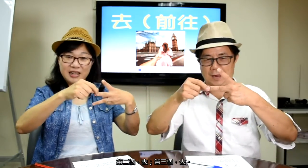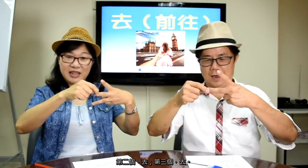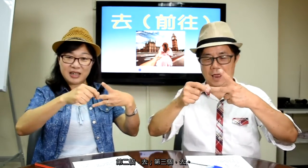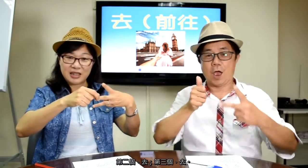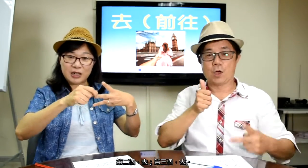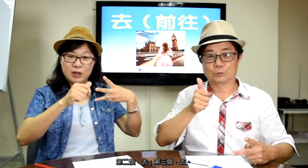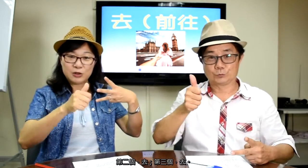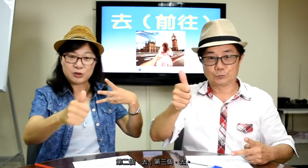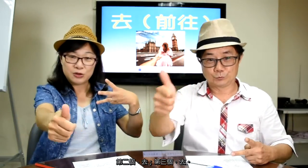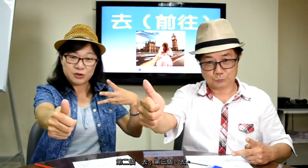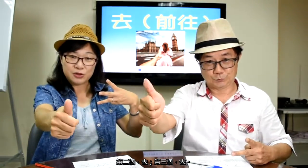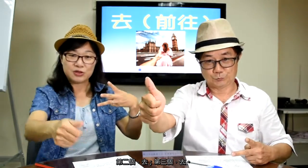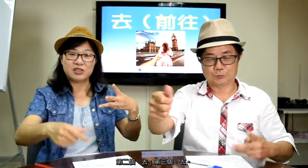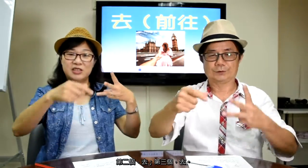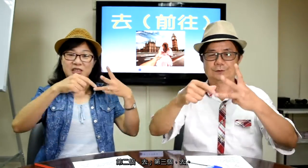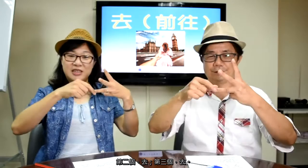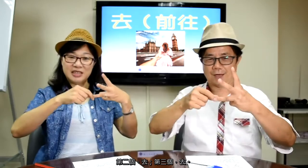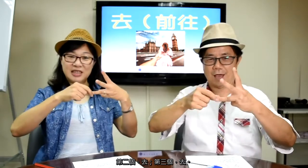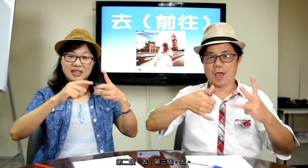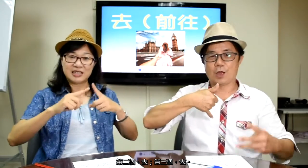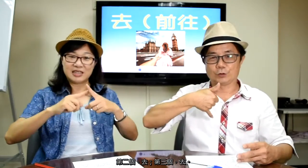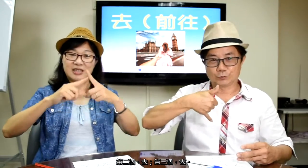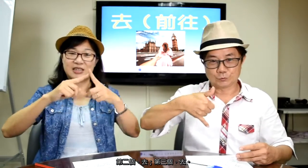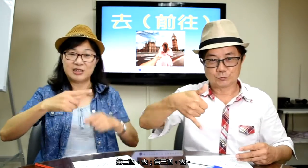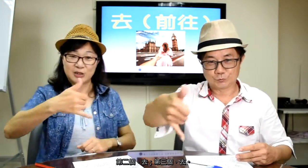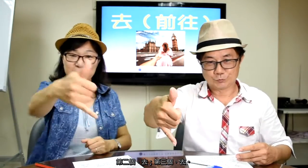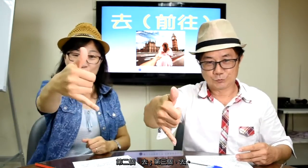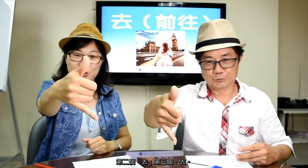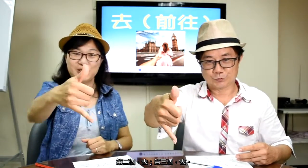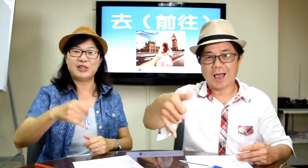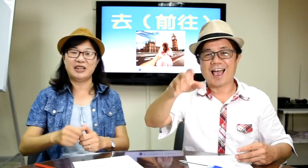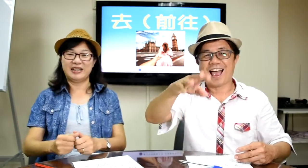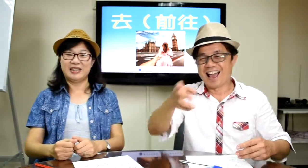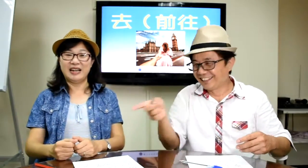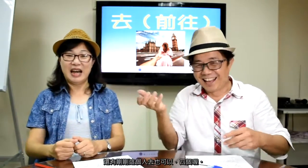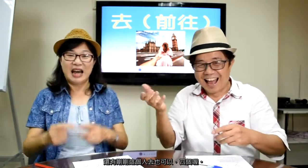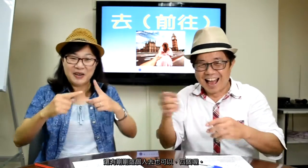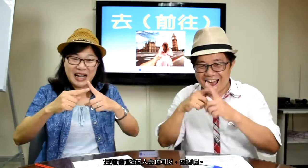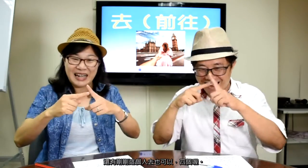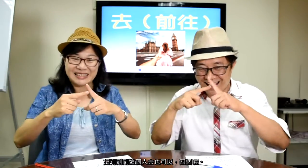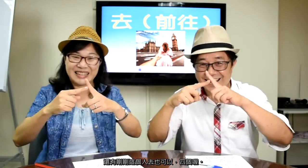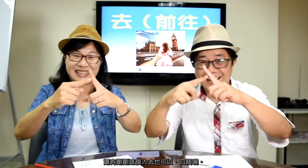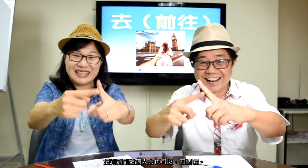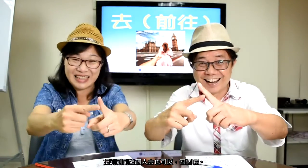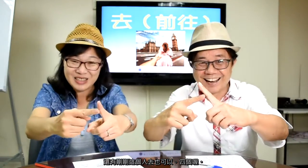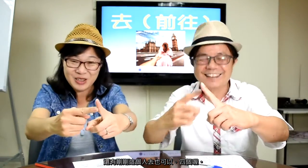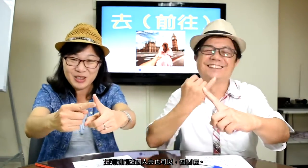个去，第三个去，还有刚刚这个人